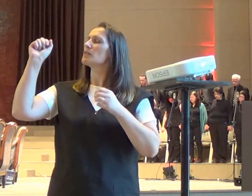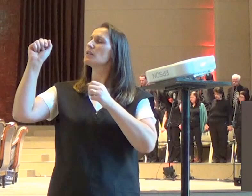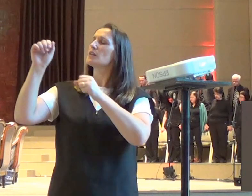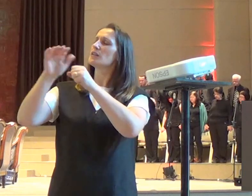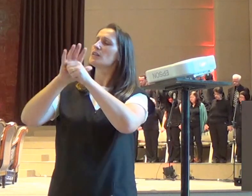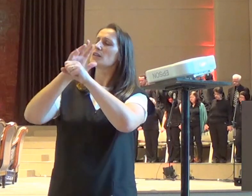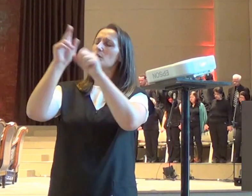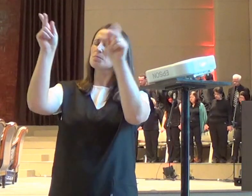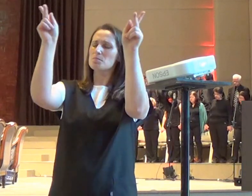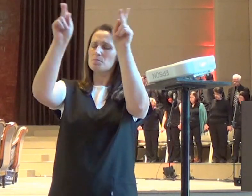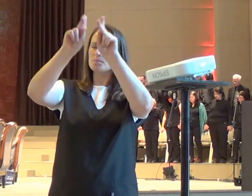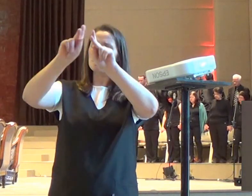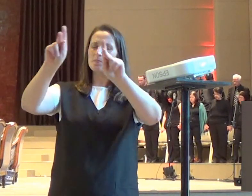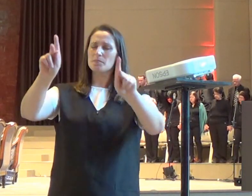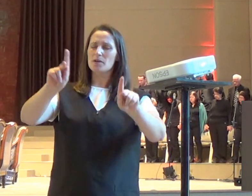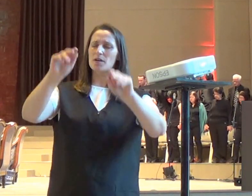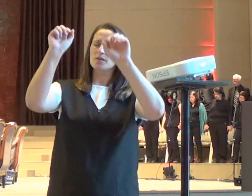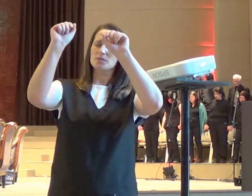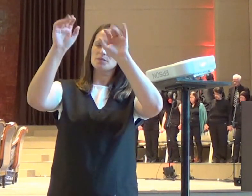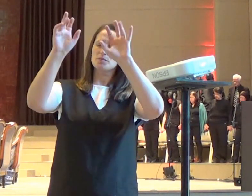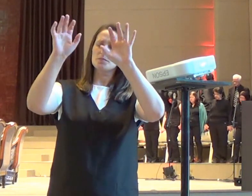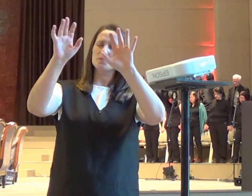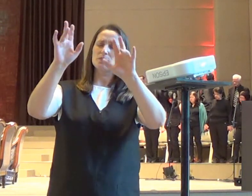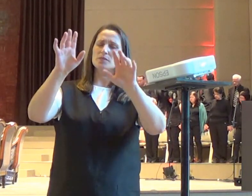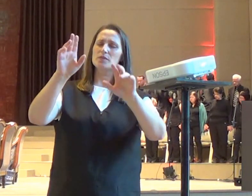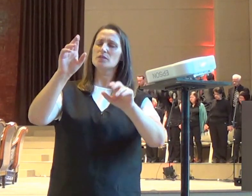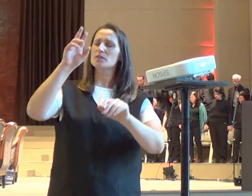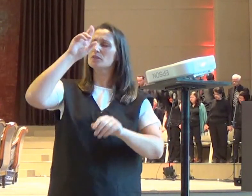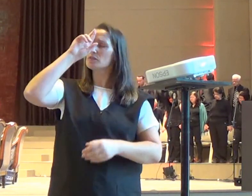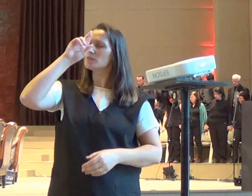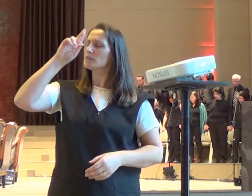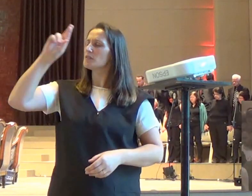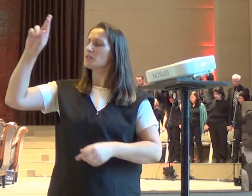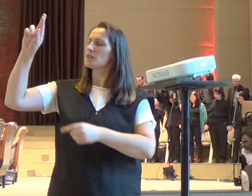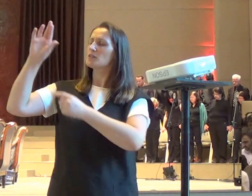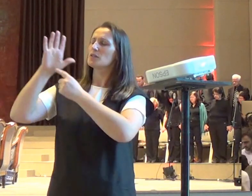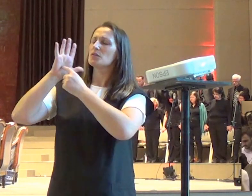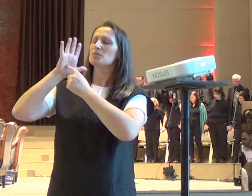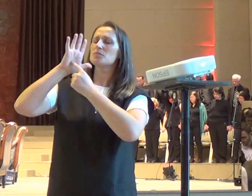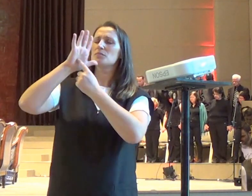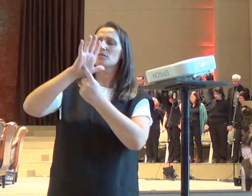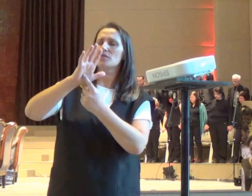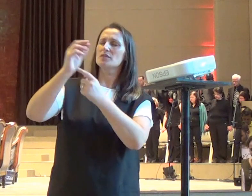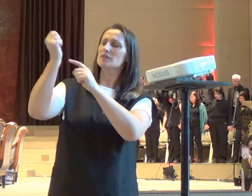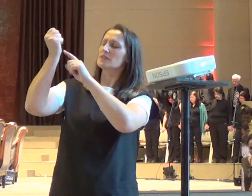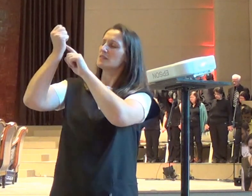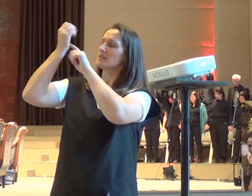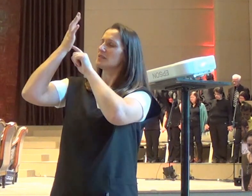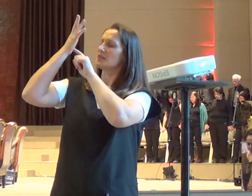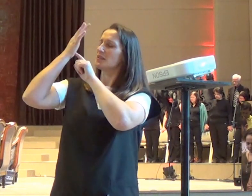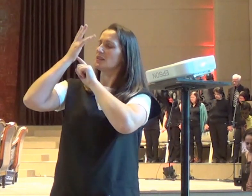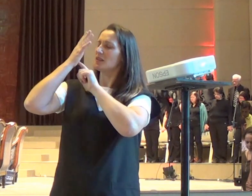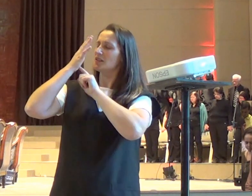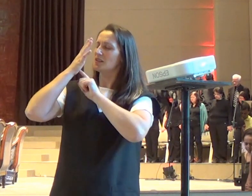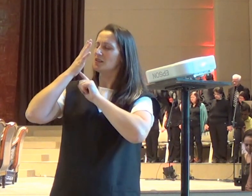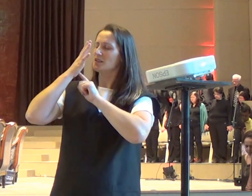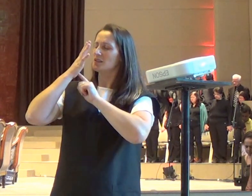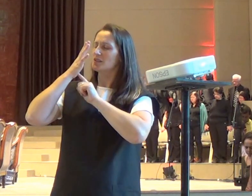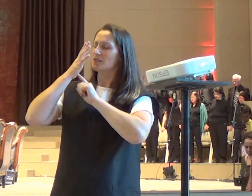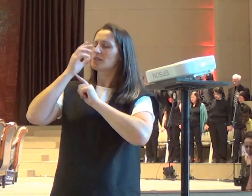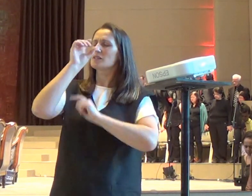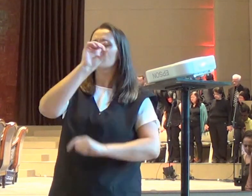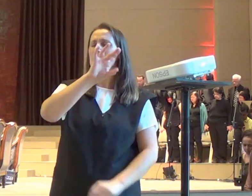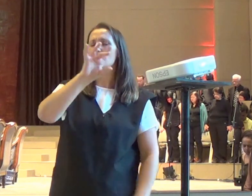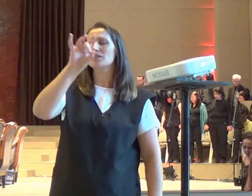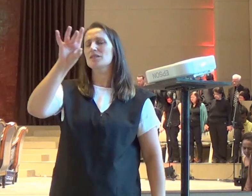tua bênção sobre essas casas que o senhor manifeste a tua graça e que cada um